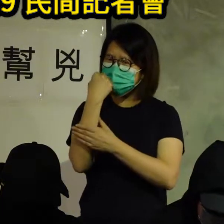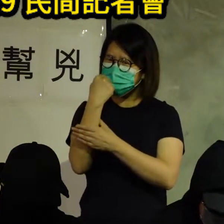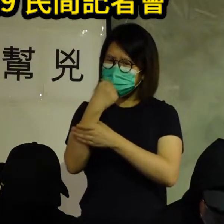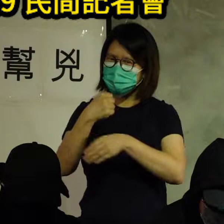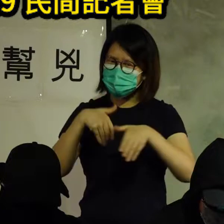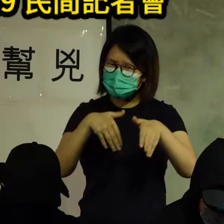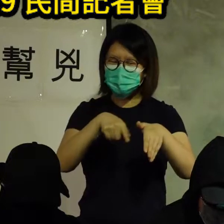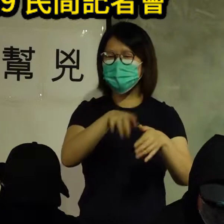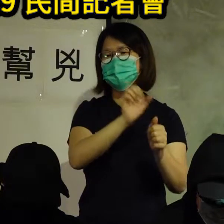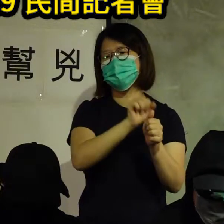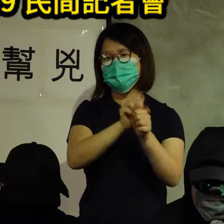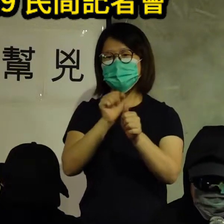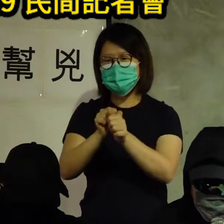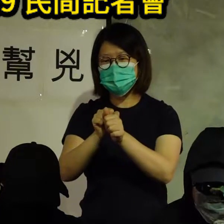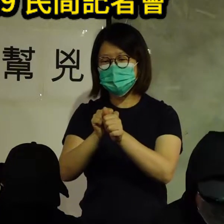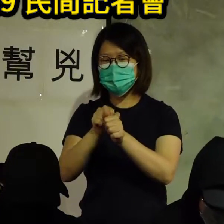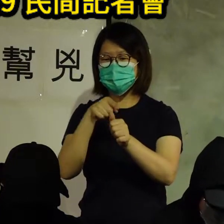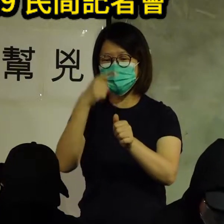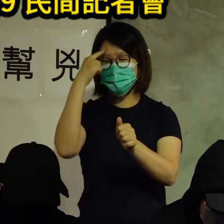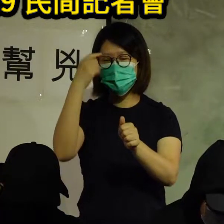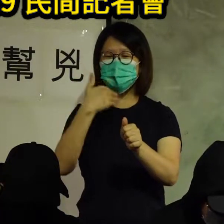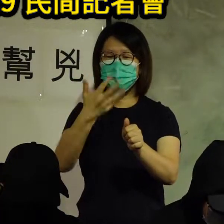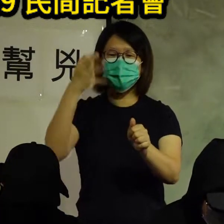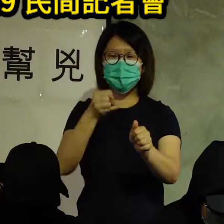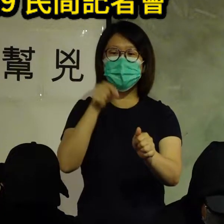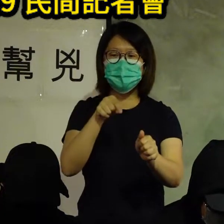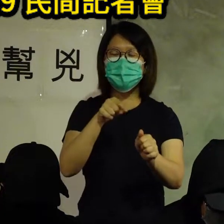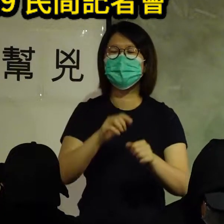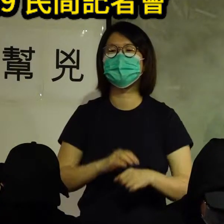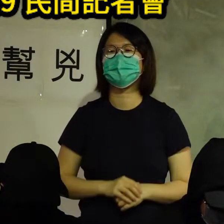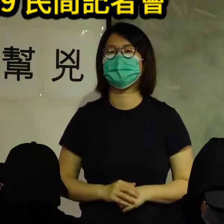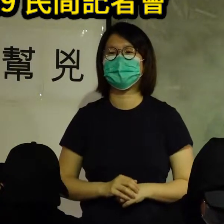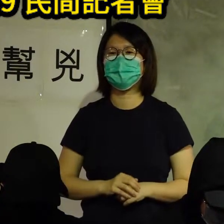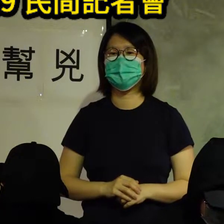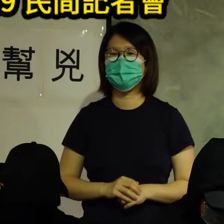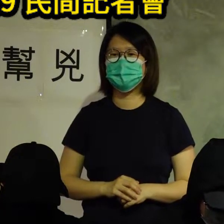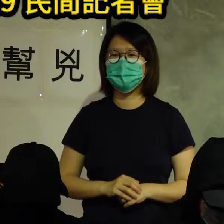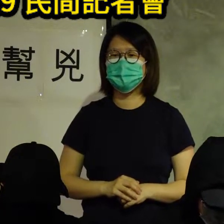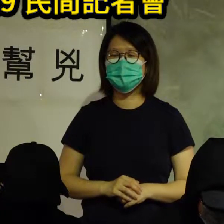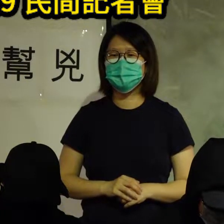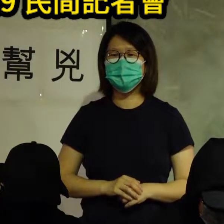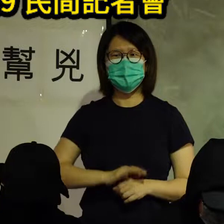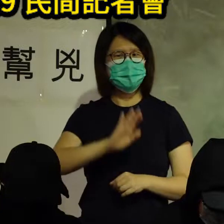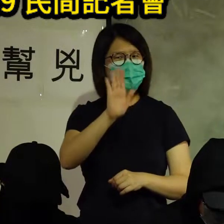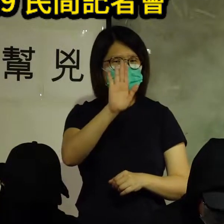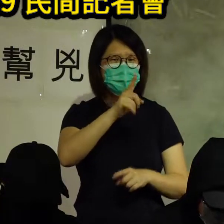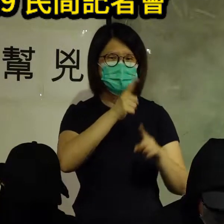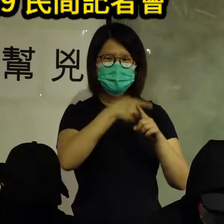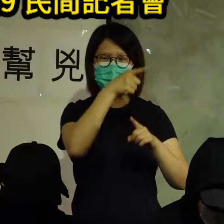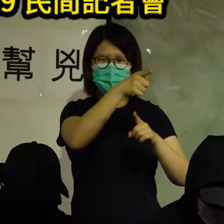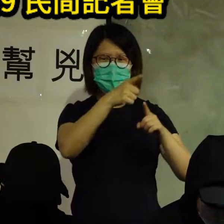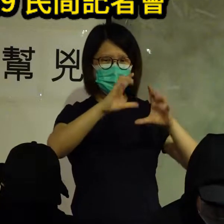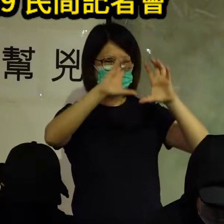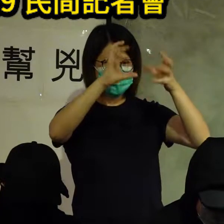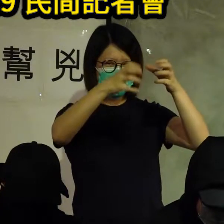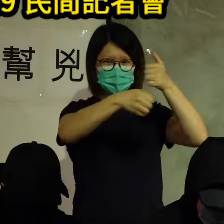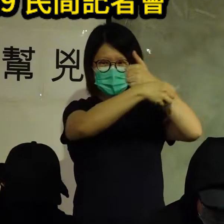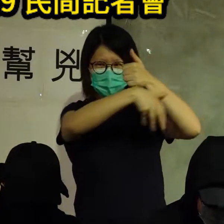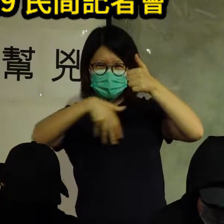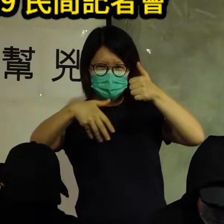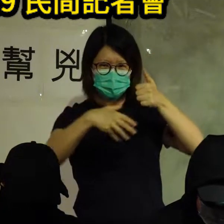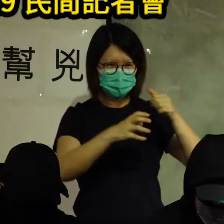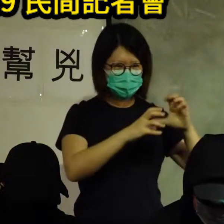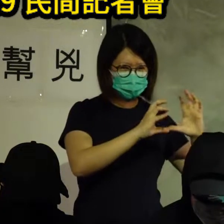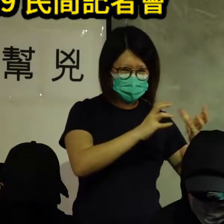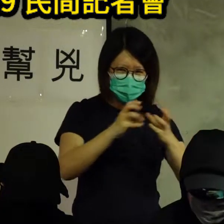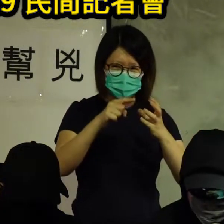再者控罪本身應該由律政司去提告而鄧炳強高調的受訪已經證